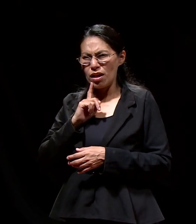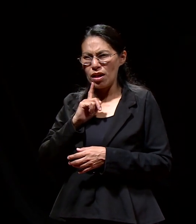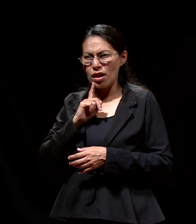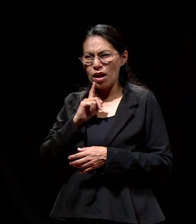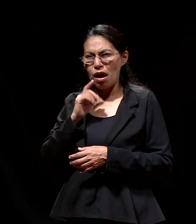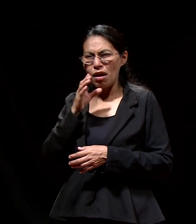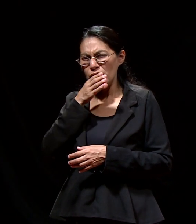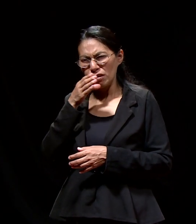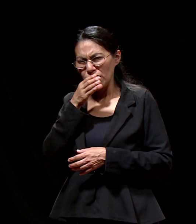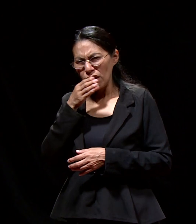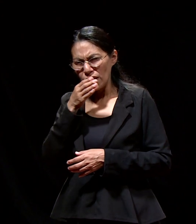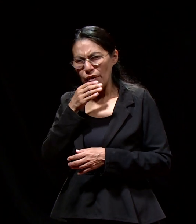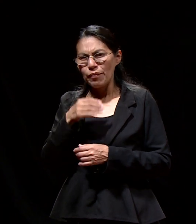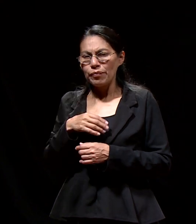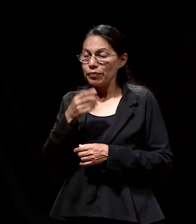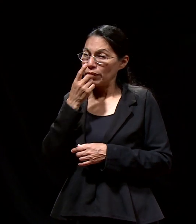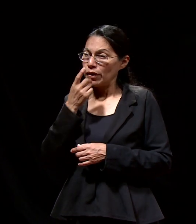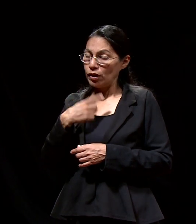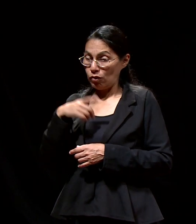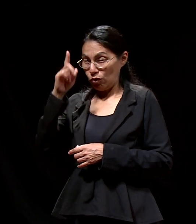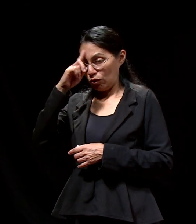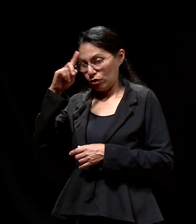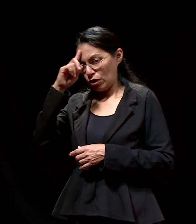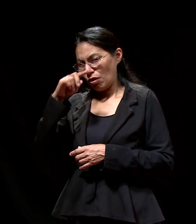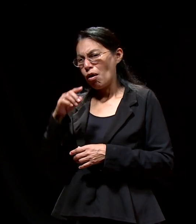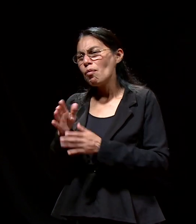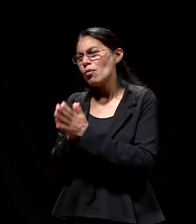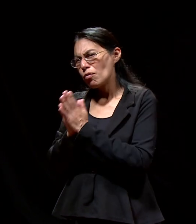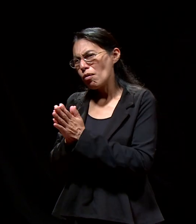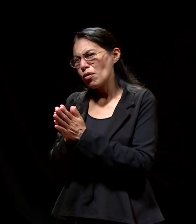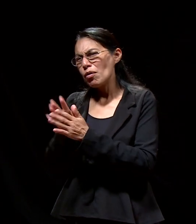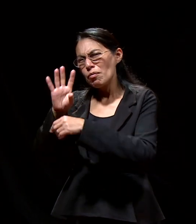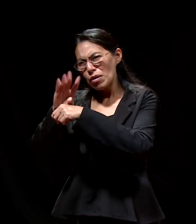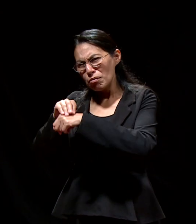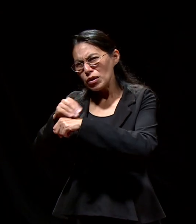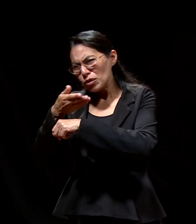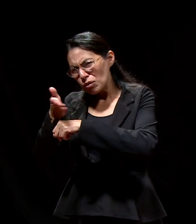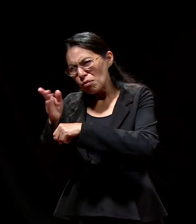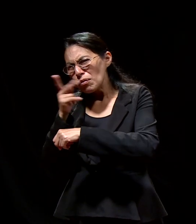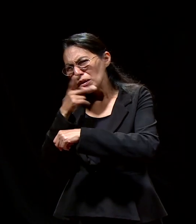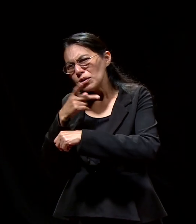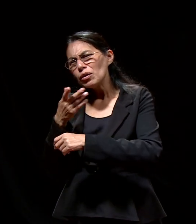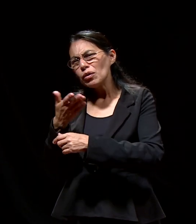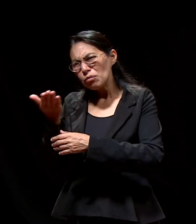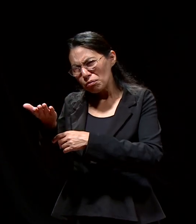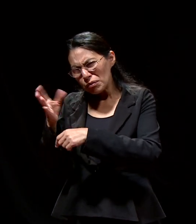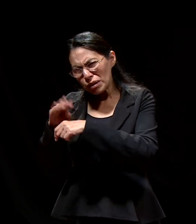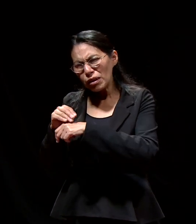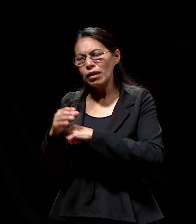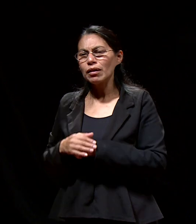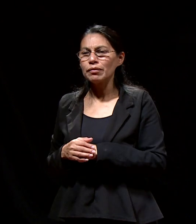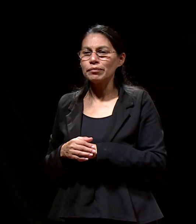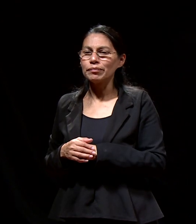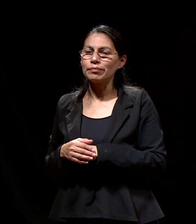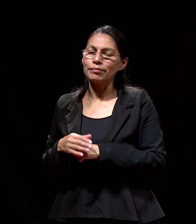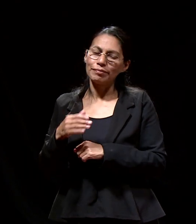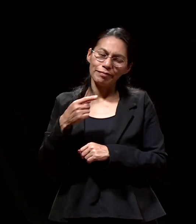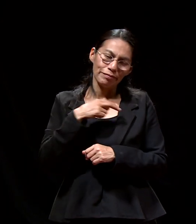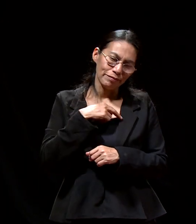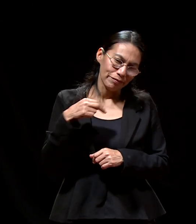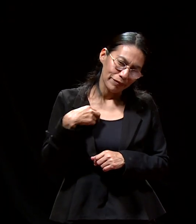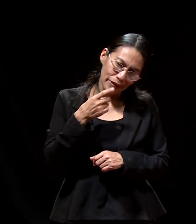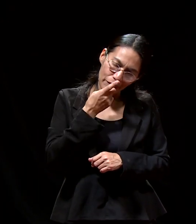entonces este nosotros maestra gracias por lo que usted desea hacer por nosotros este